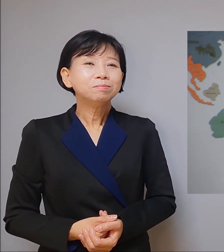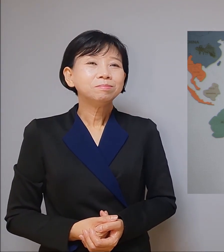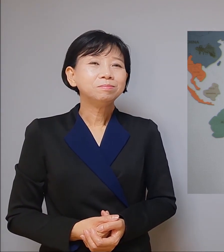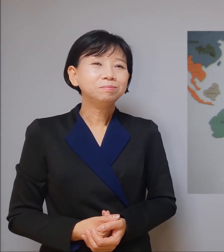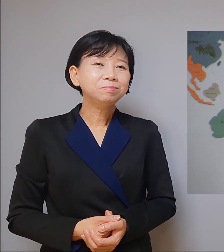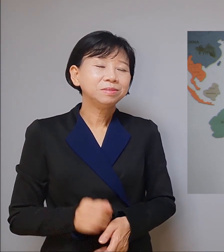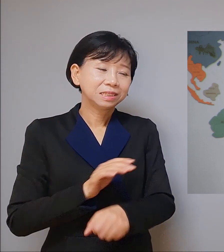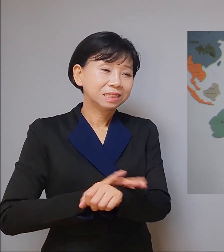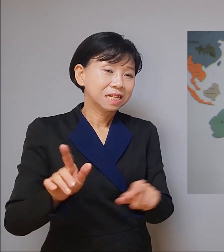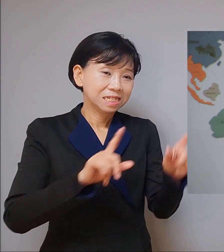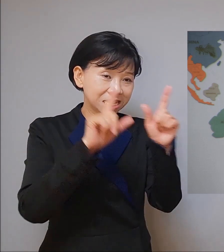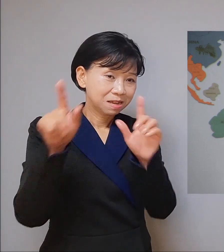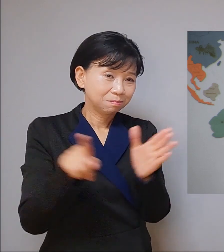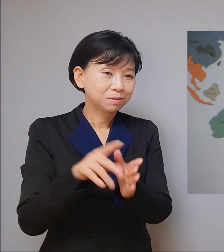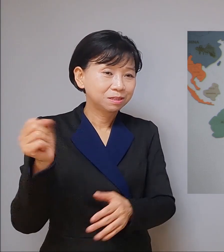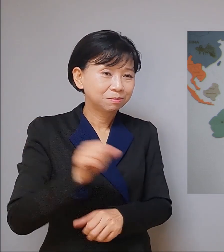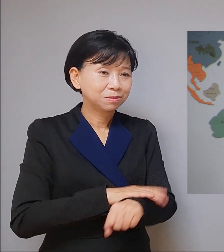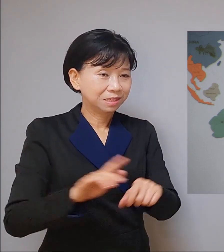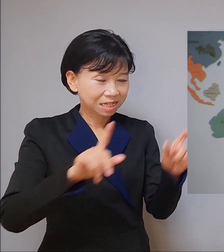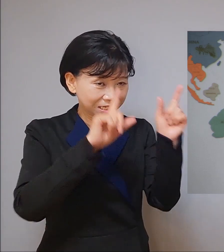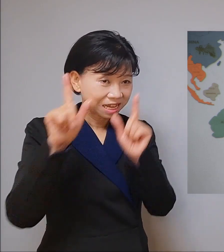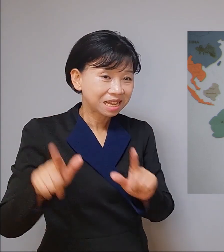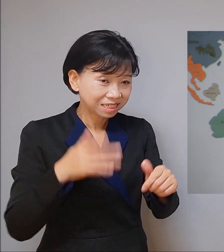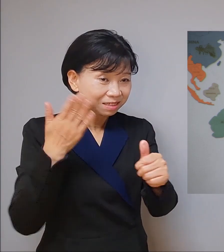네, 잘 살아라, 믿음으로 잘 살아라.